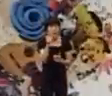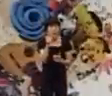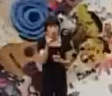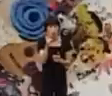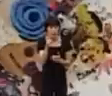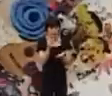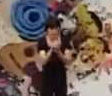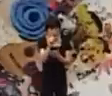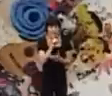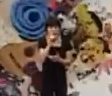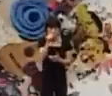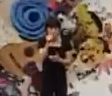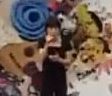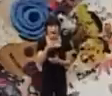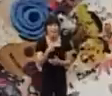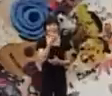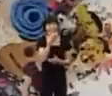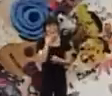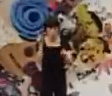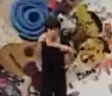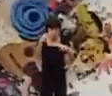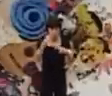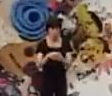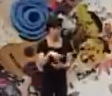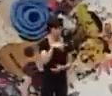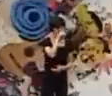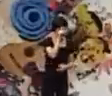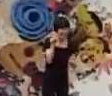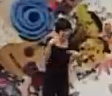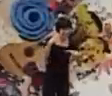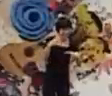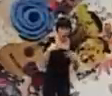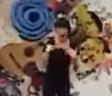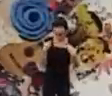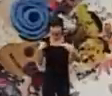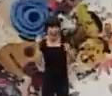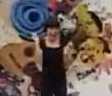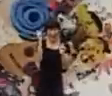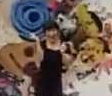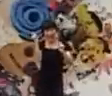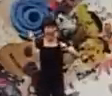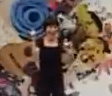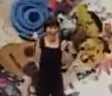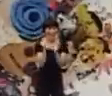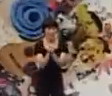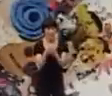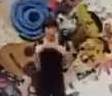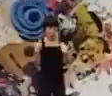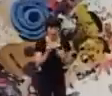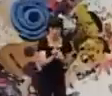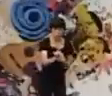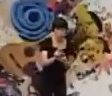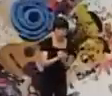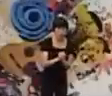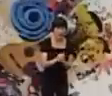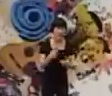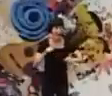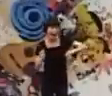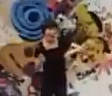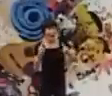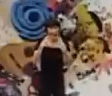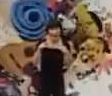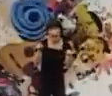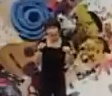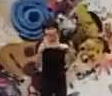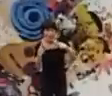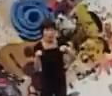祭嘅活動嘅喎。嗱，通常我哋到咗節日嘅時候咪好開心嘅。啲玩具到咗嗰陣時咧，都好開心啊！佢哋啦啦啦